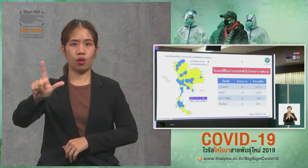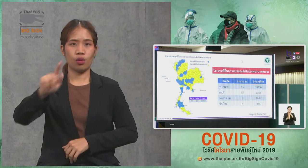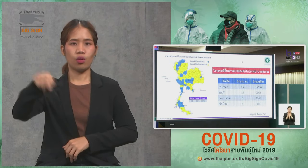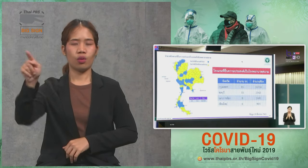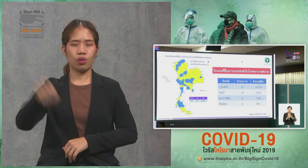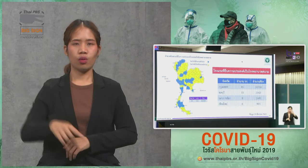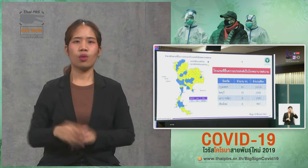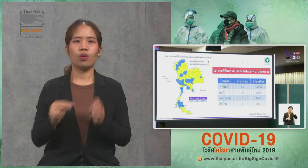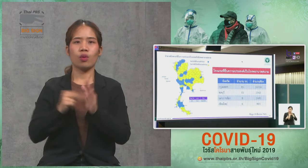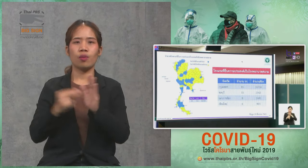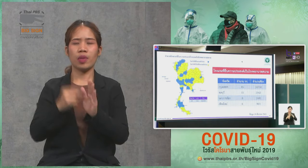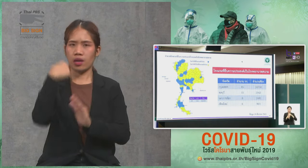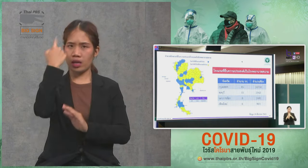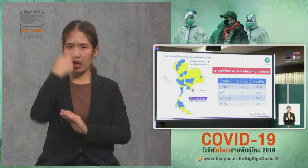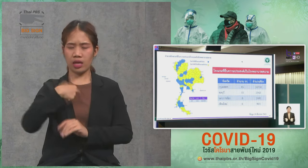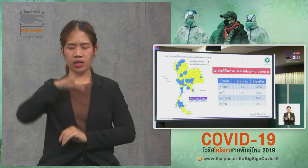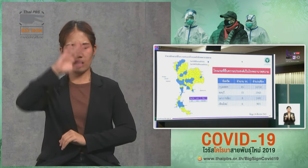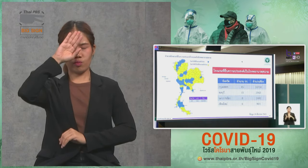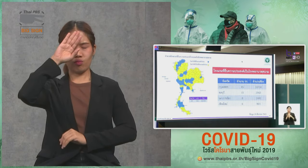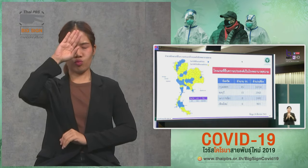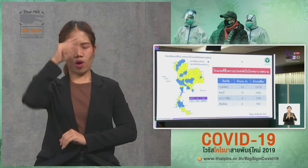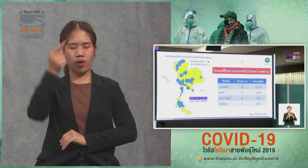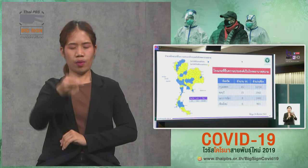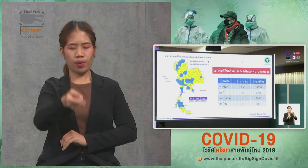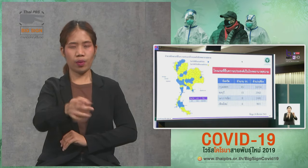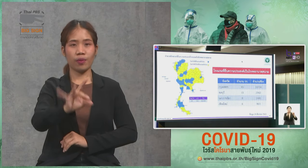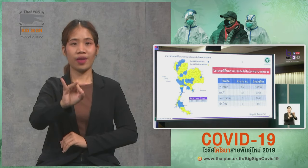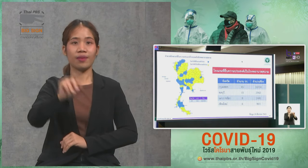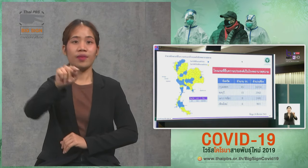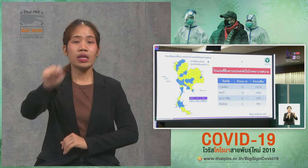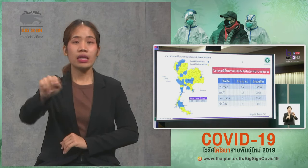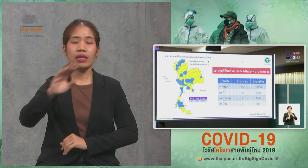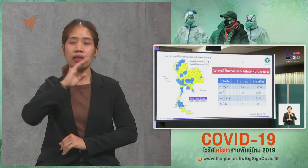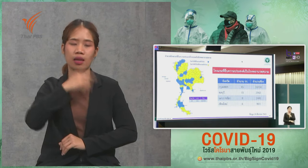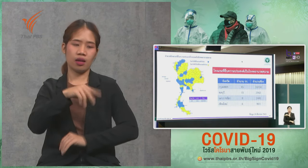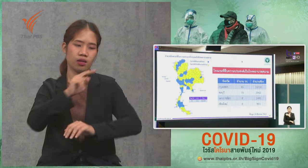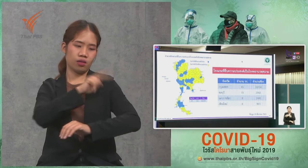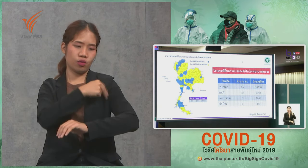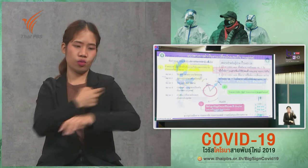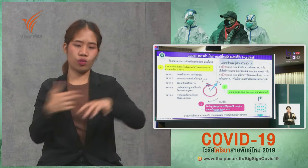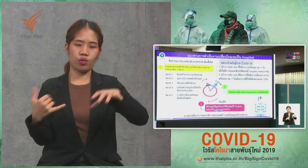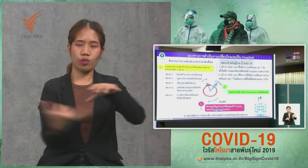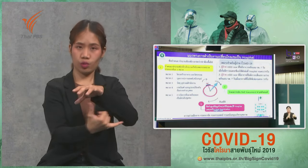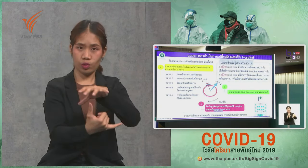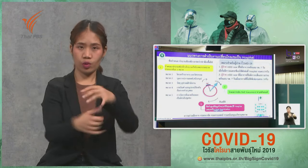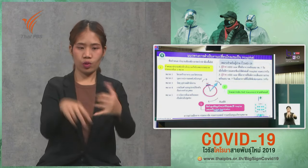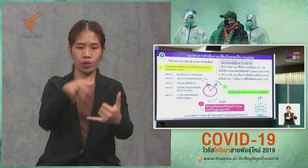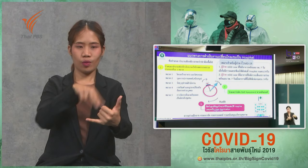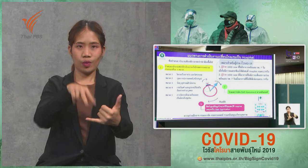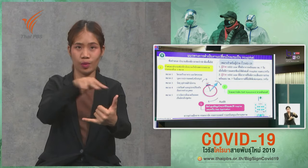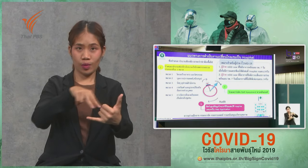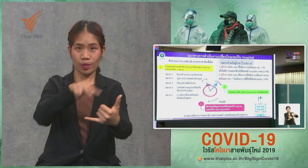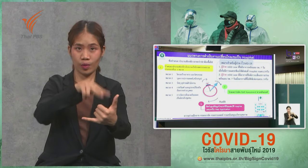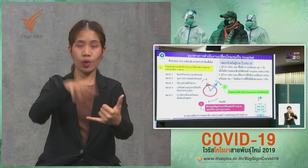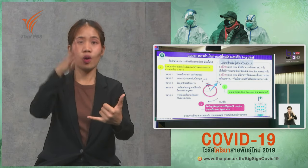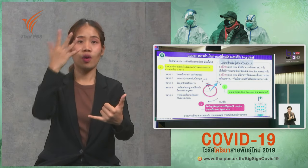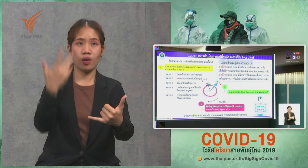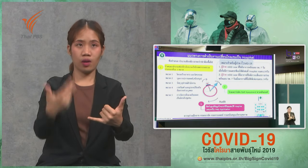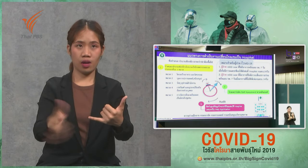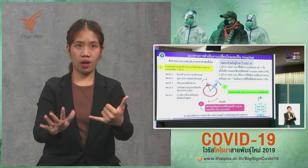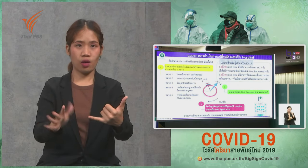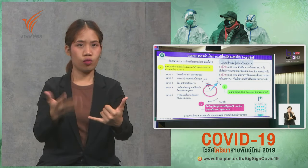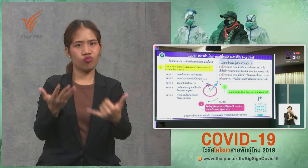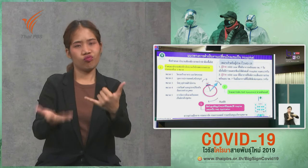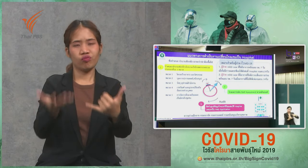ที่นะครับซึ่งมีประมาณ 80% เมื่อเขารับไปรักษาในโรงพยาบาลของรัฐนะครับหรือโรงพยาบาลทั่วไปของเอกช